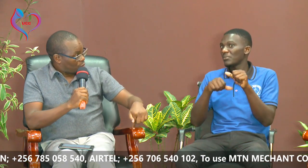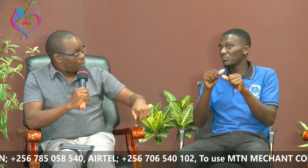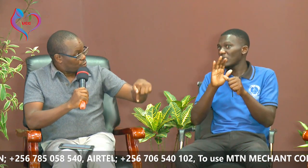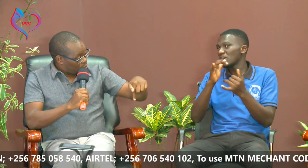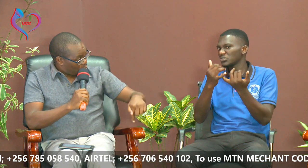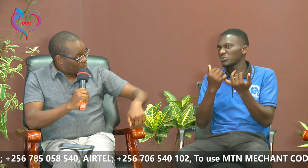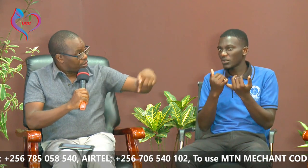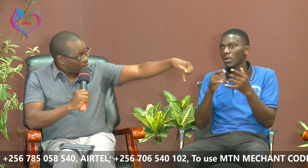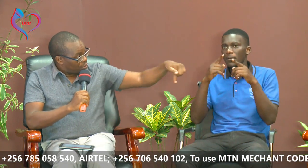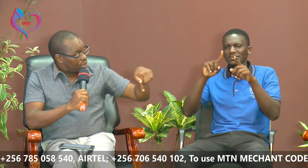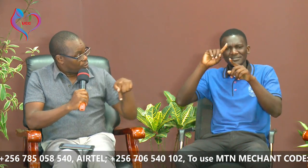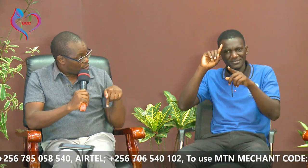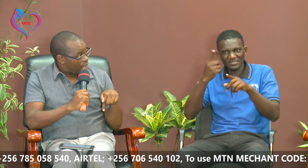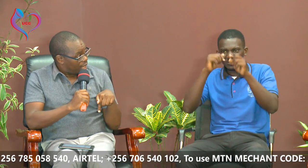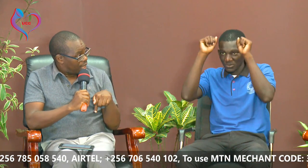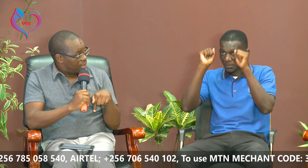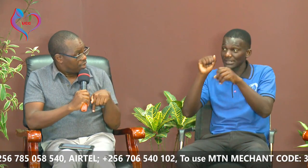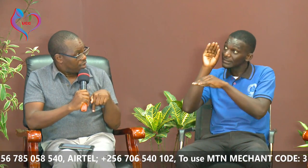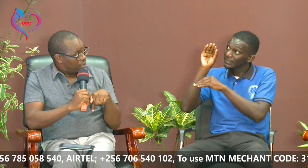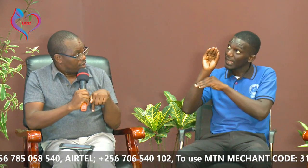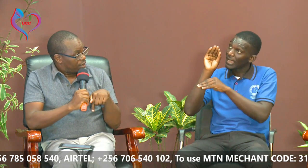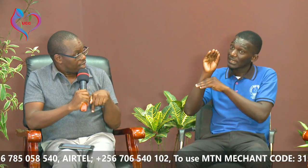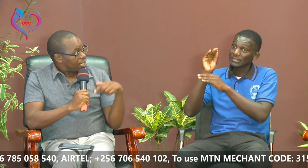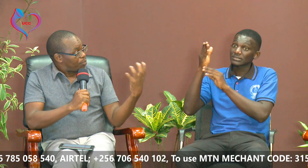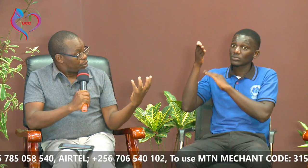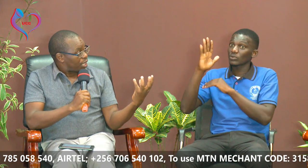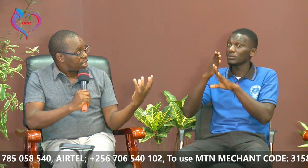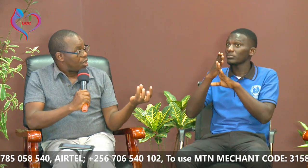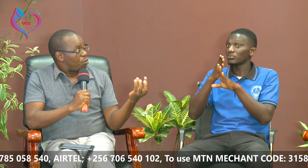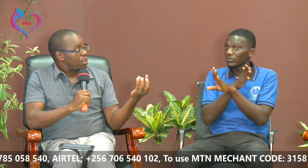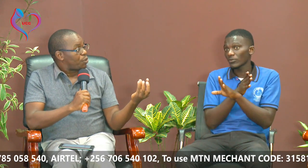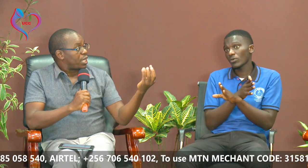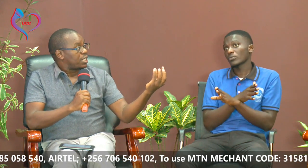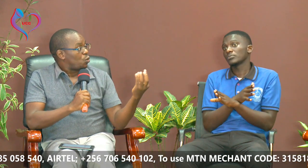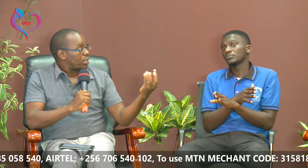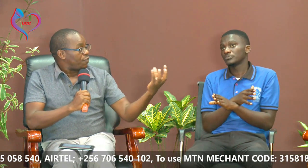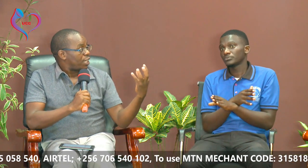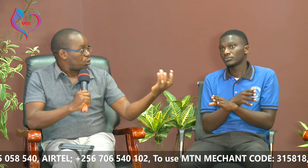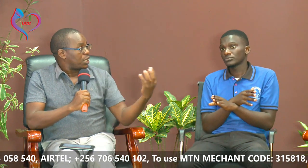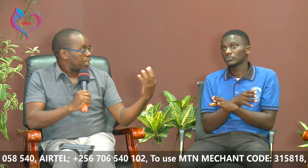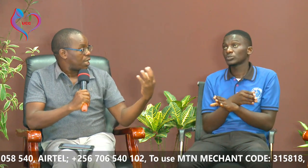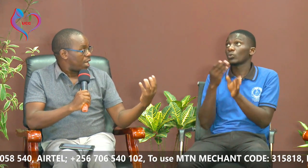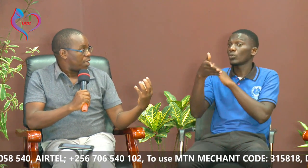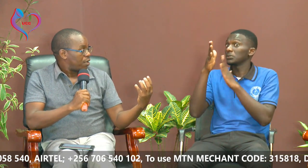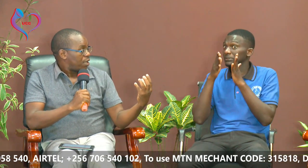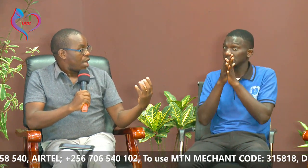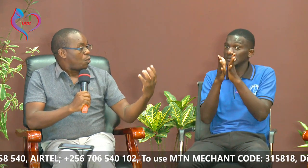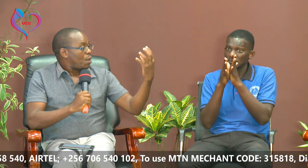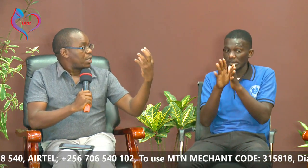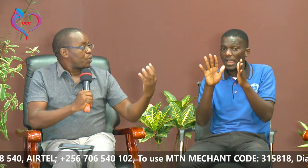walio ino kusoka kumwebuza nga tonna mutwala nanyini product ela kubulya product eno weta functioning ila agreement